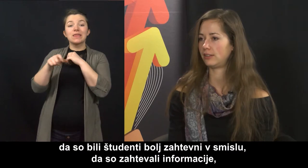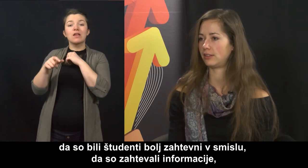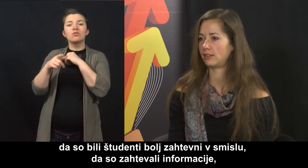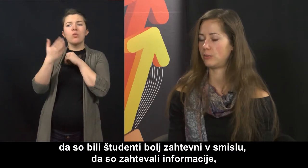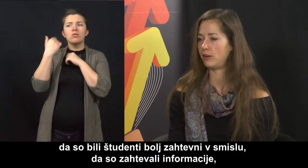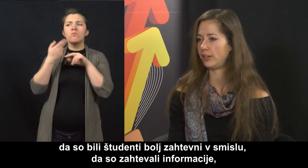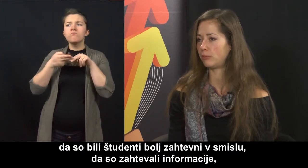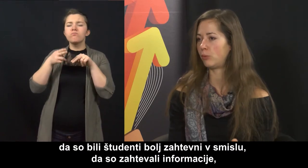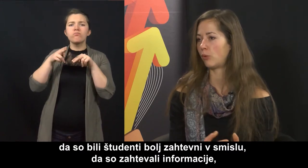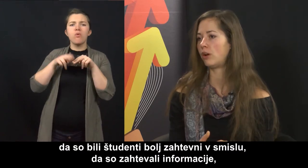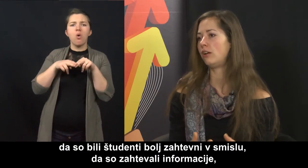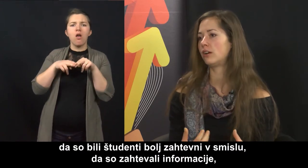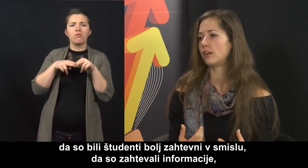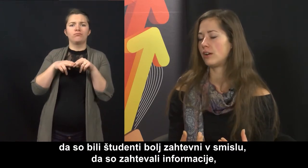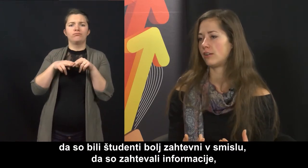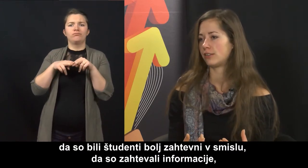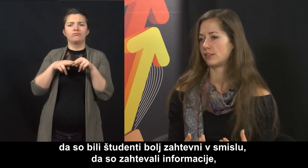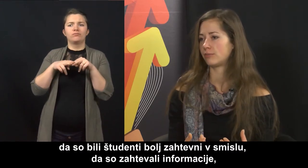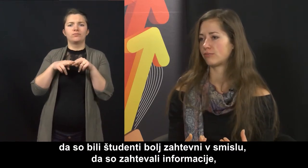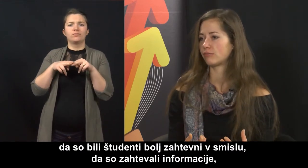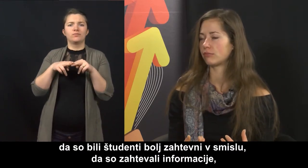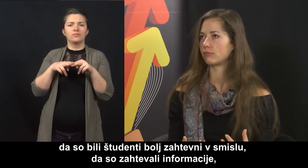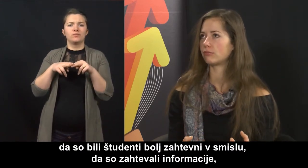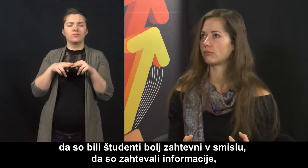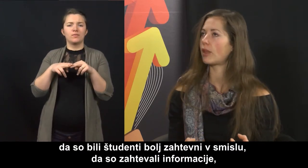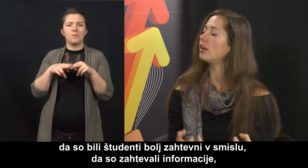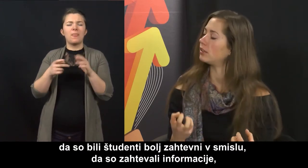študenti bili bolj